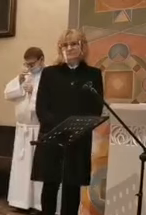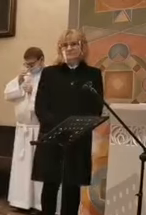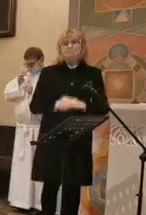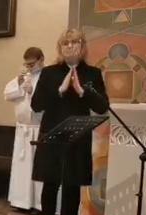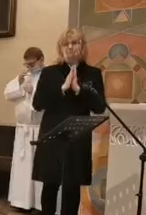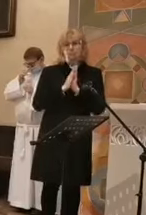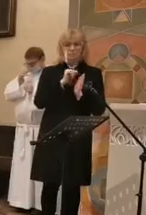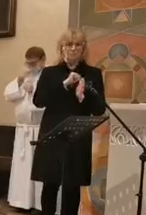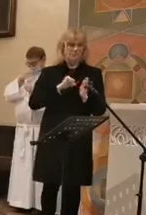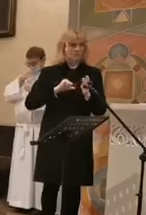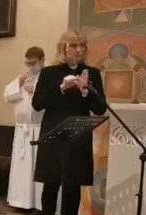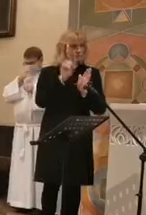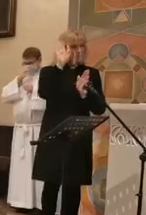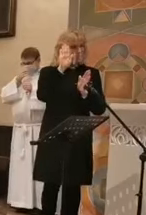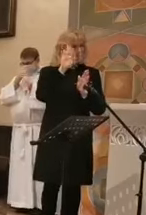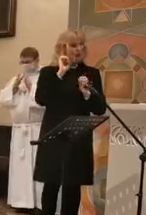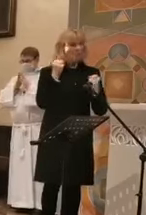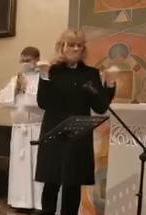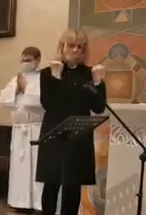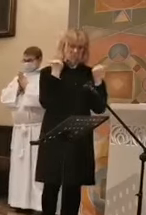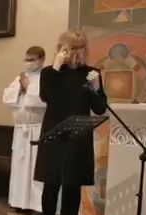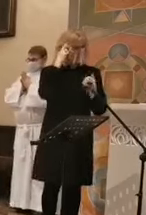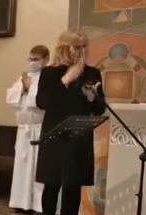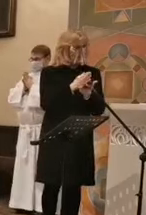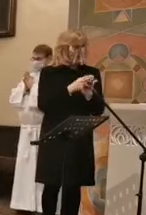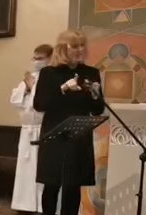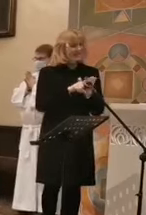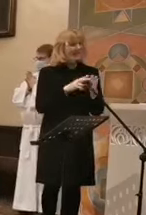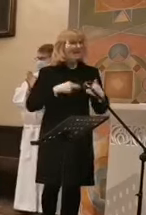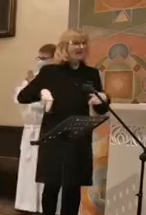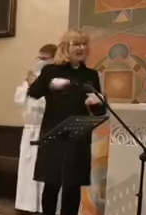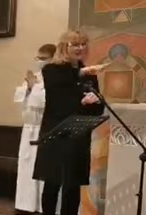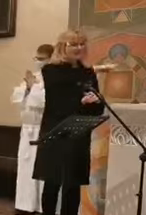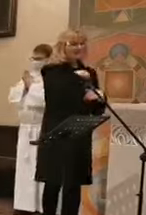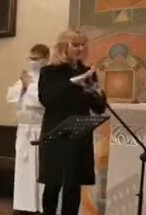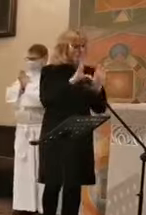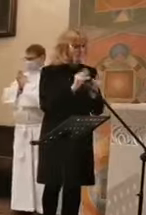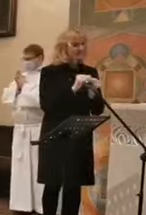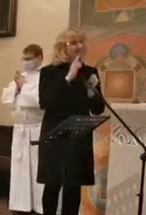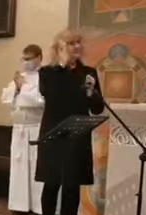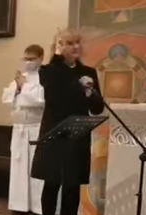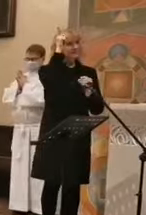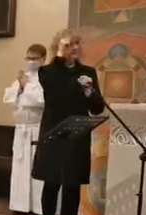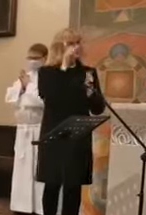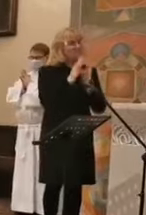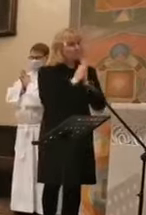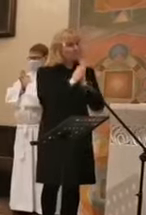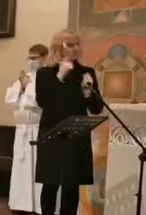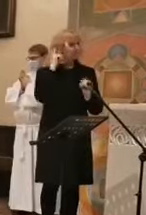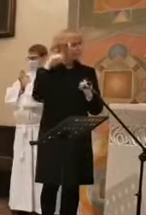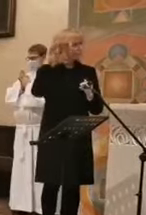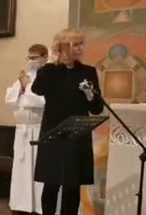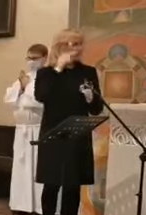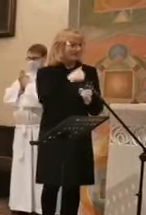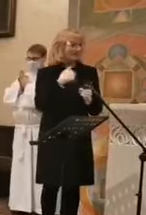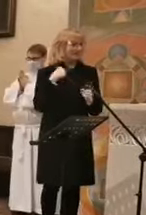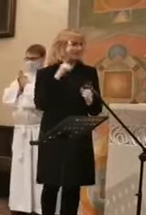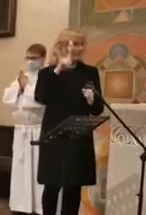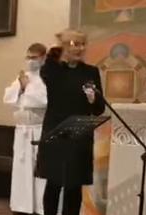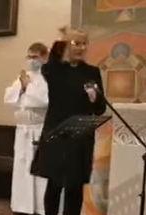Módlmy się do Boga o silną wiarę dla nas wszystkich. Ciebie prosimy, wysłuchaj nas,